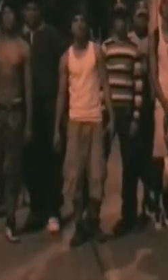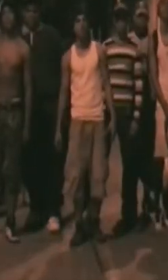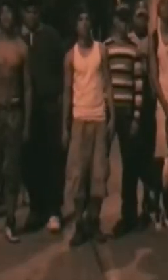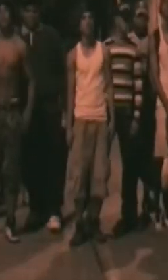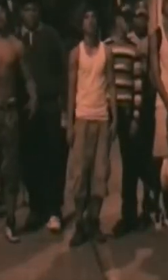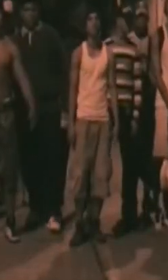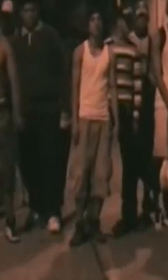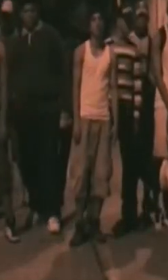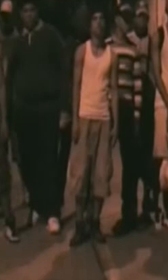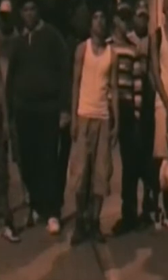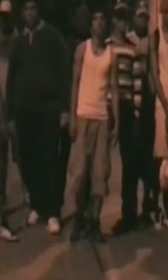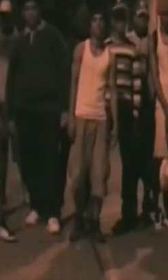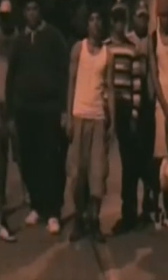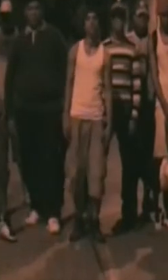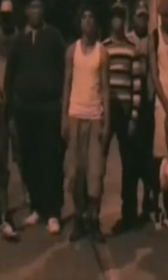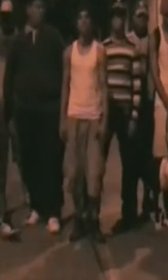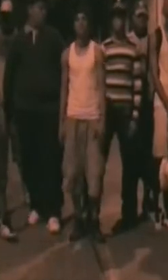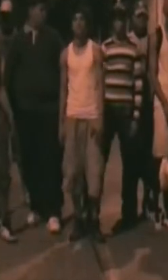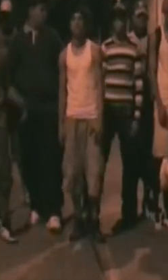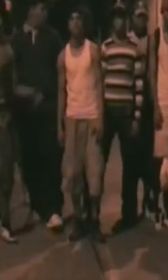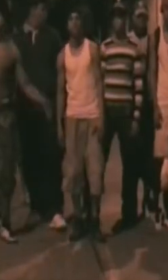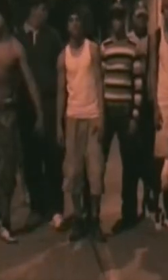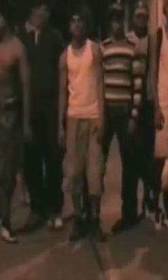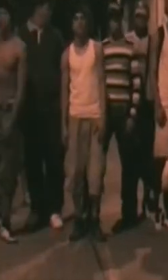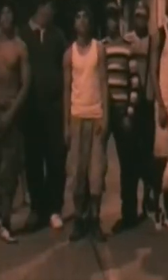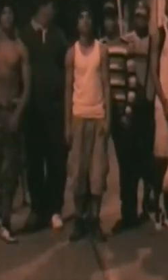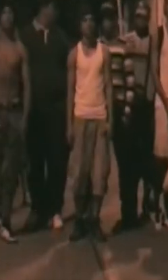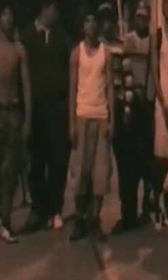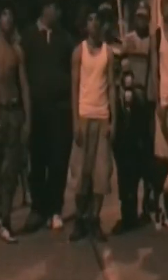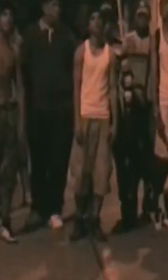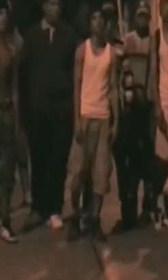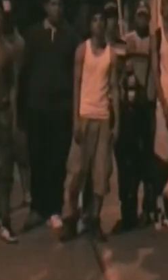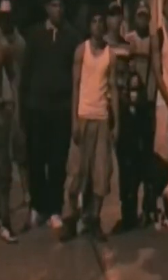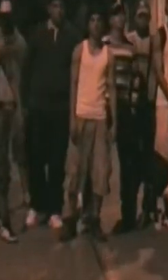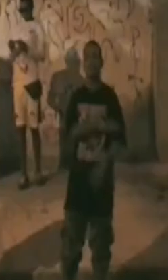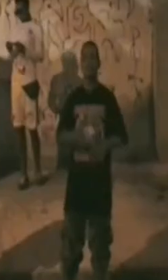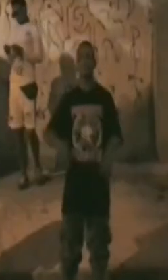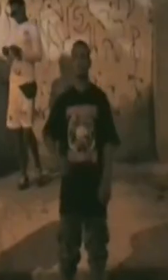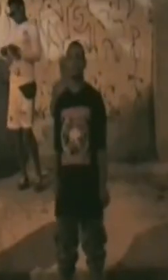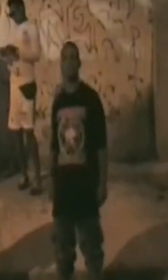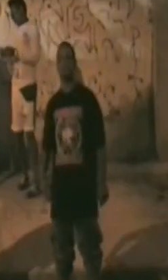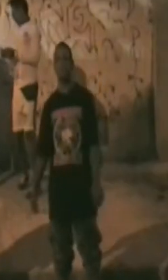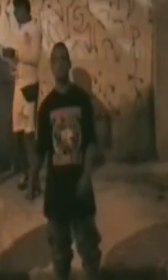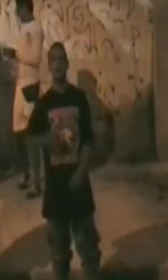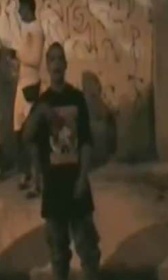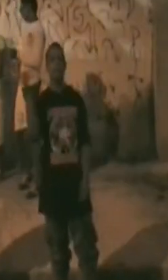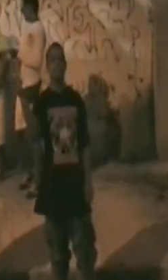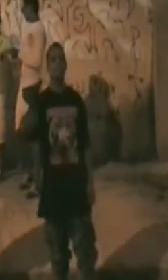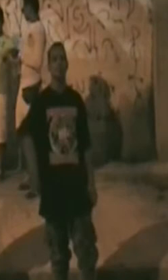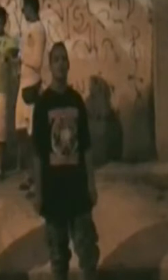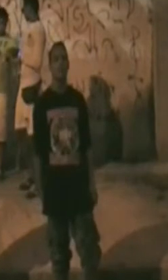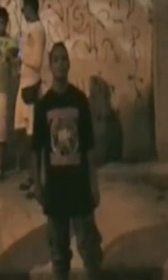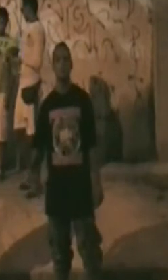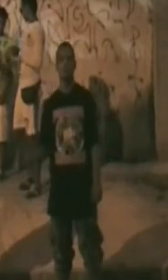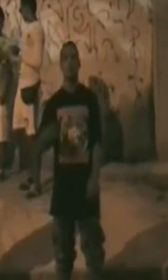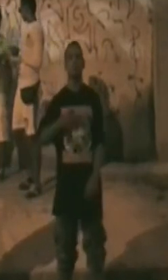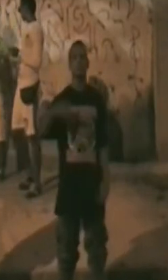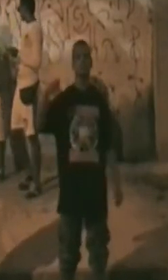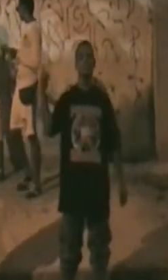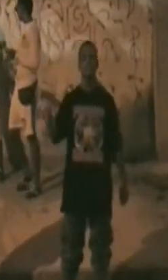sublime. Solo hay que saber que cada terminación esión tiene su tilde. Letra impredecible, hay que ser un anime, pero no payas